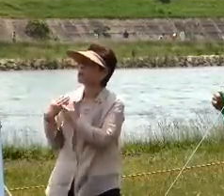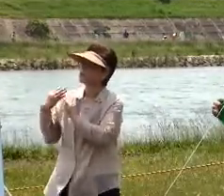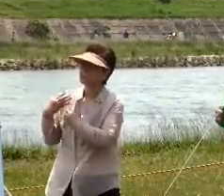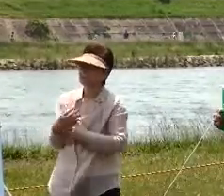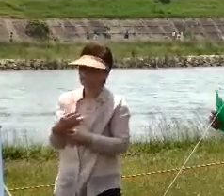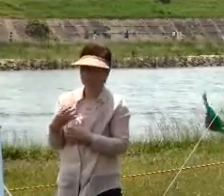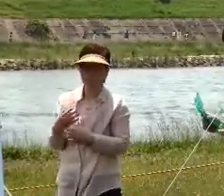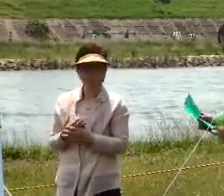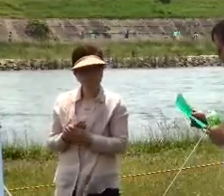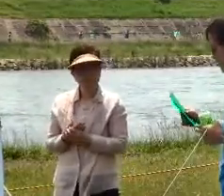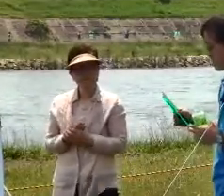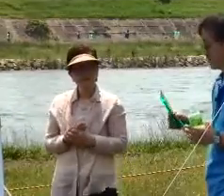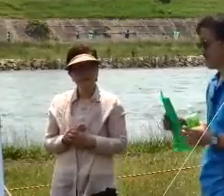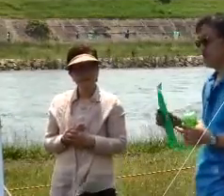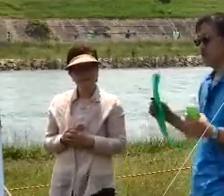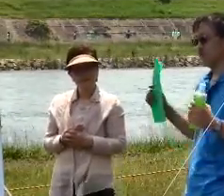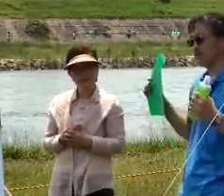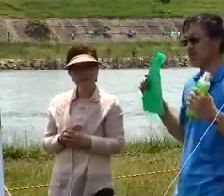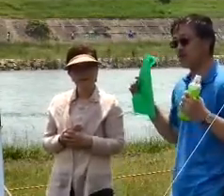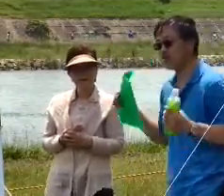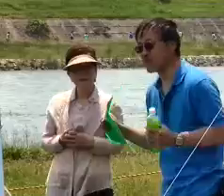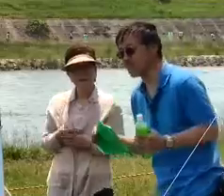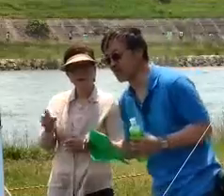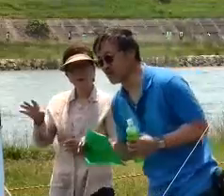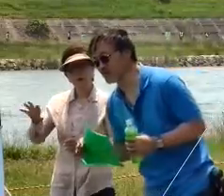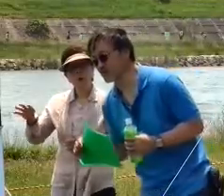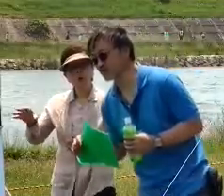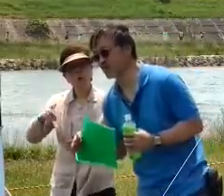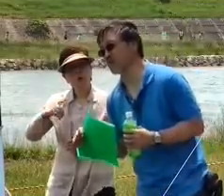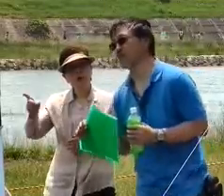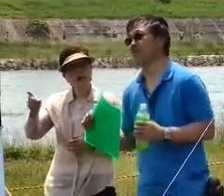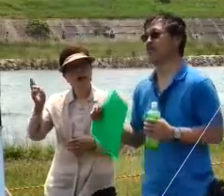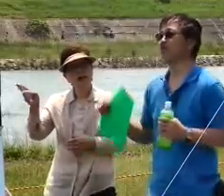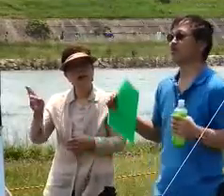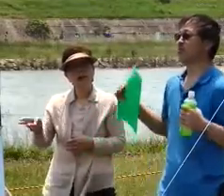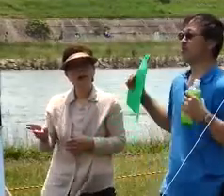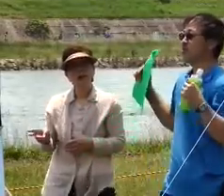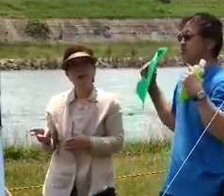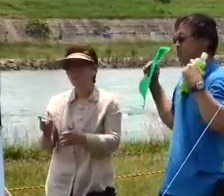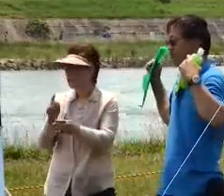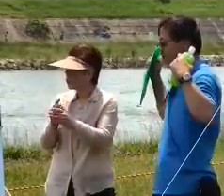担いで帰って。でもどこにも行かないようにということと、